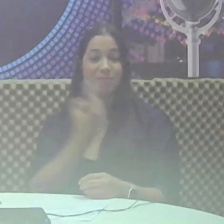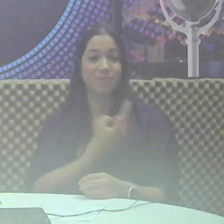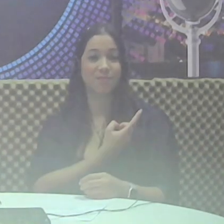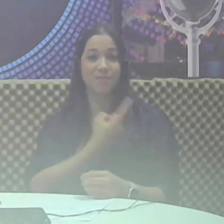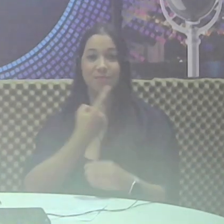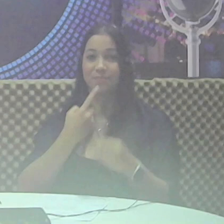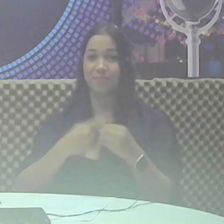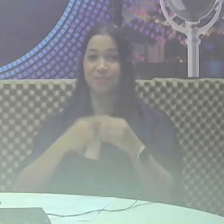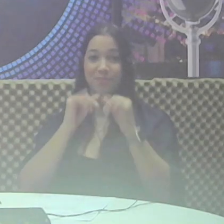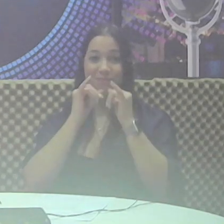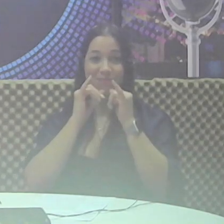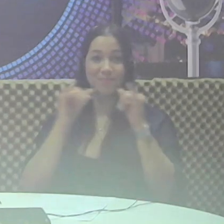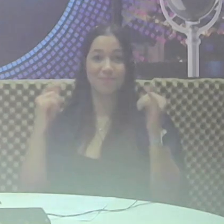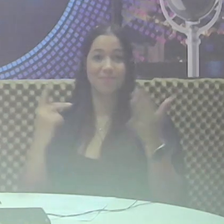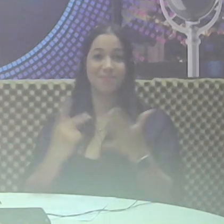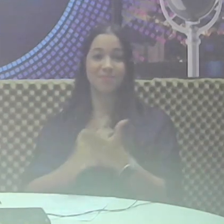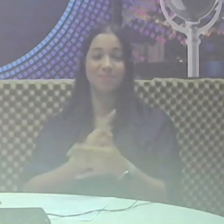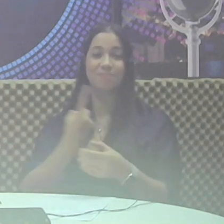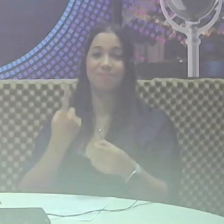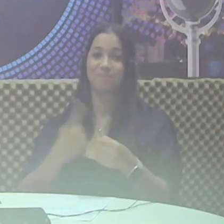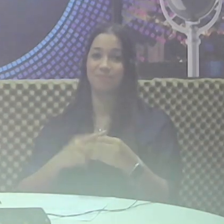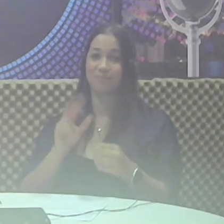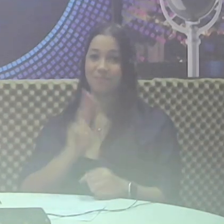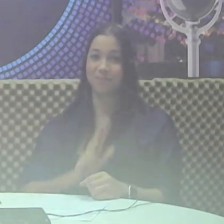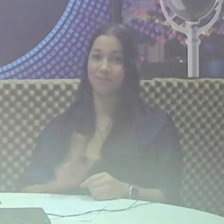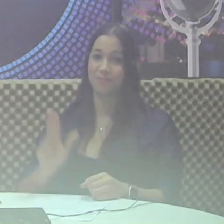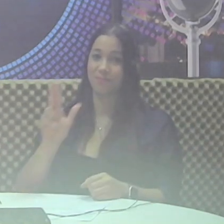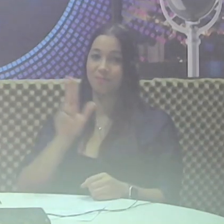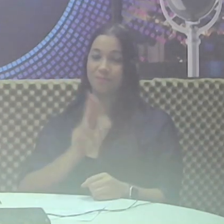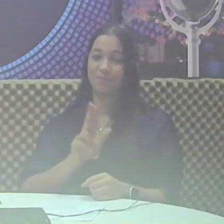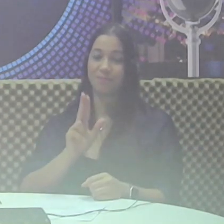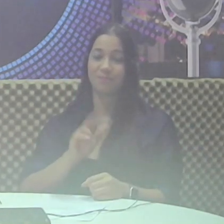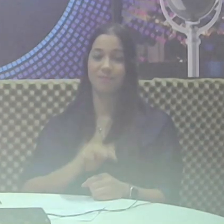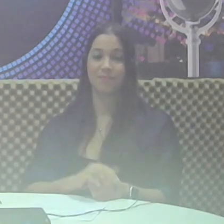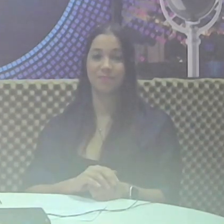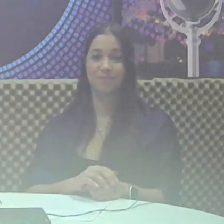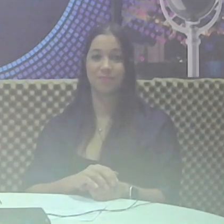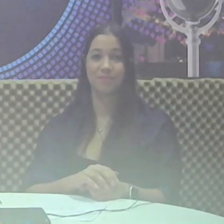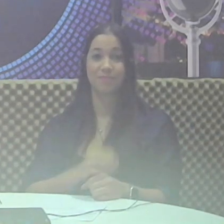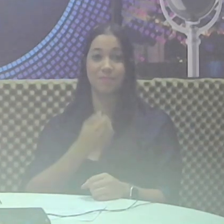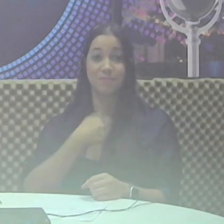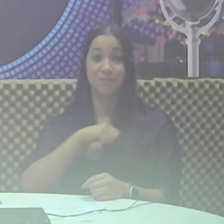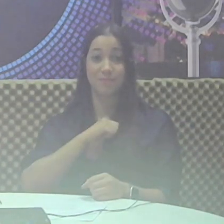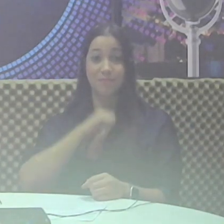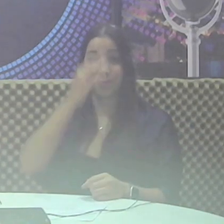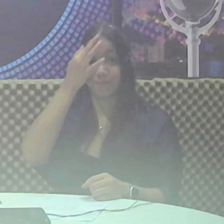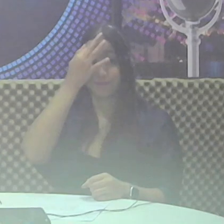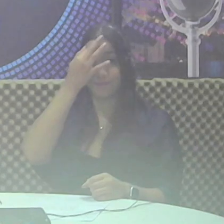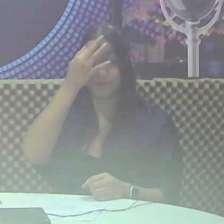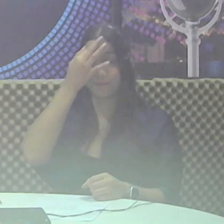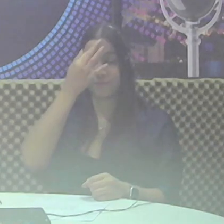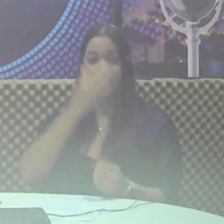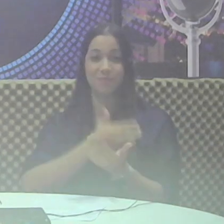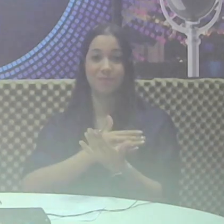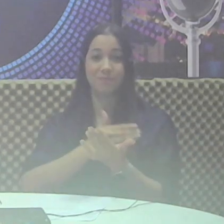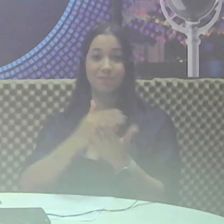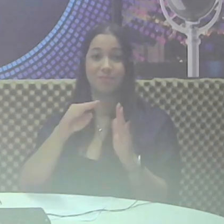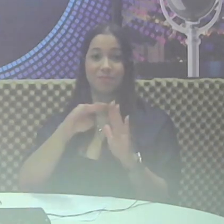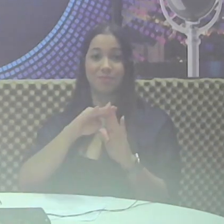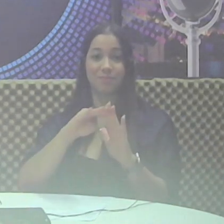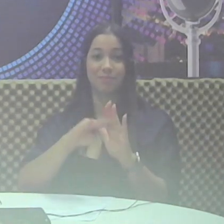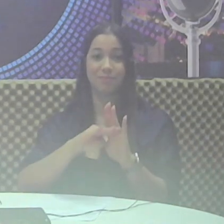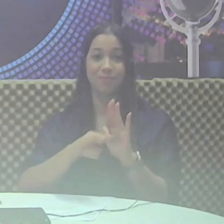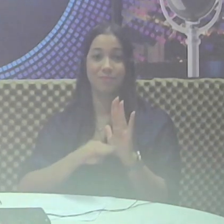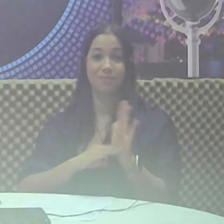Cidade, com um boletim de notícias sobre o que de fato acontece em Uberlândia. Eu sou Fernando Natalio e começamos com